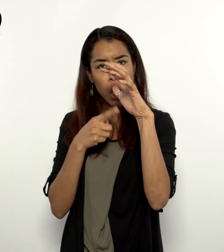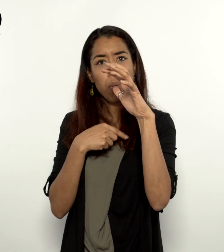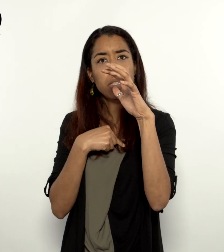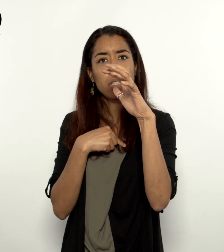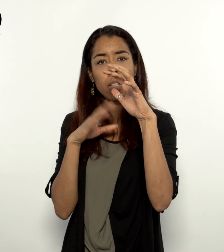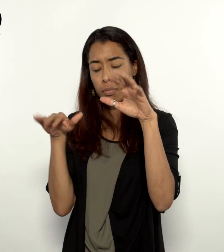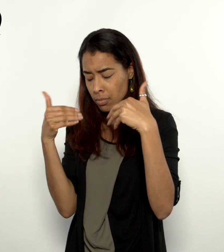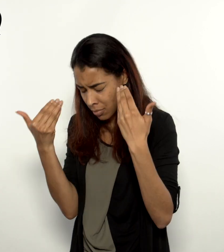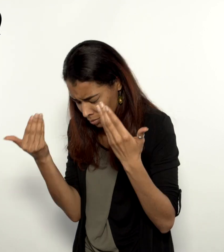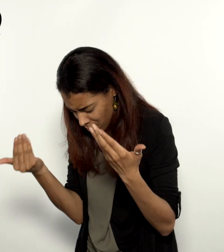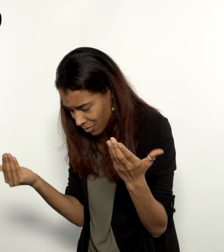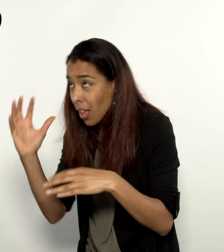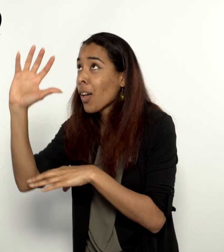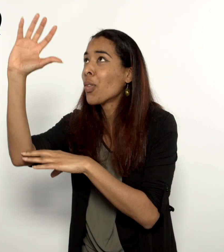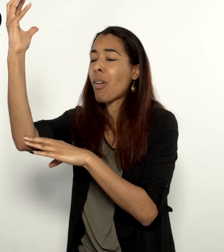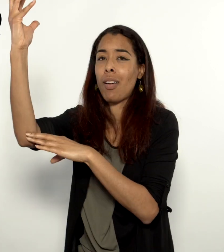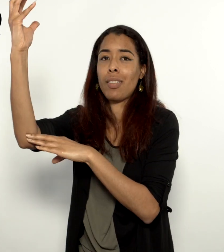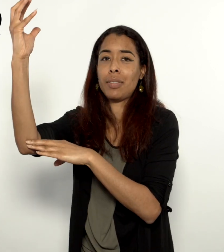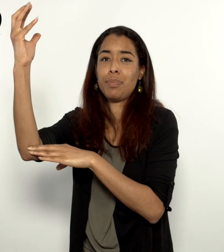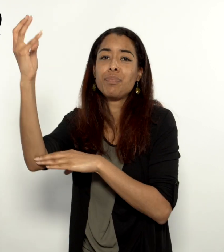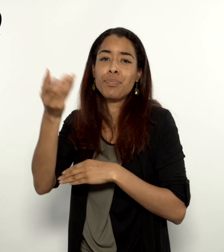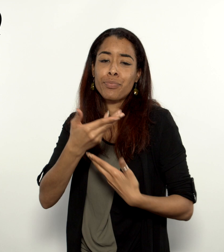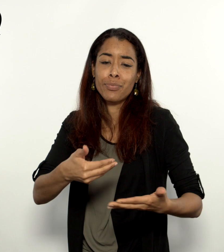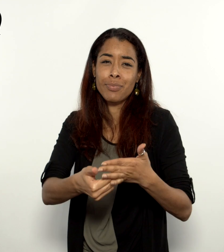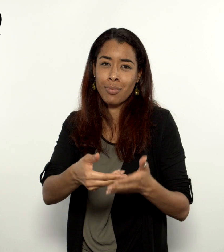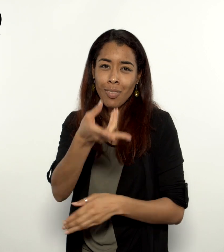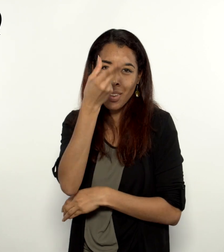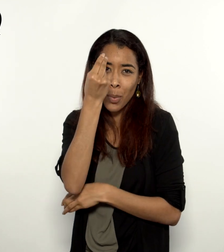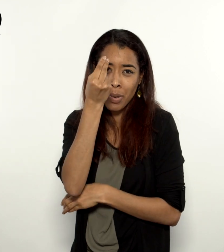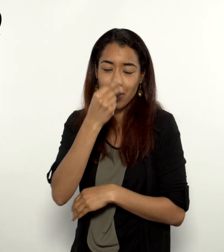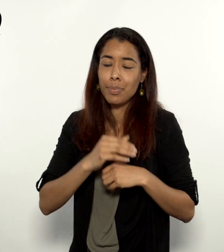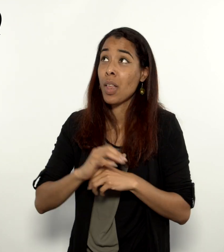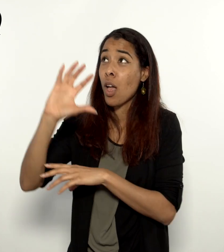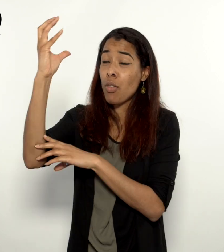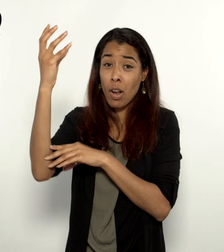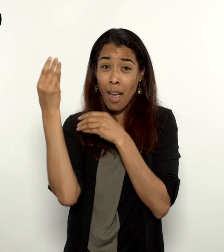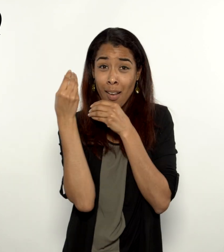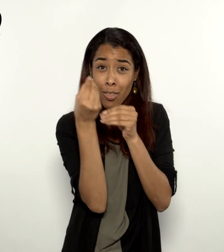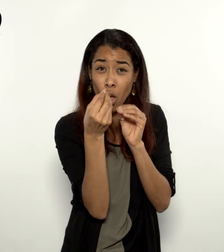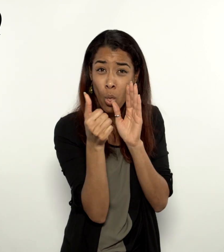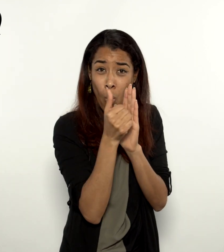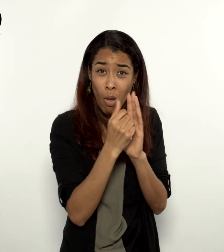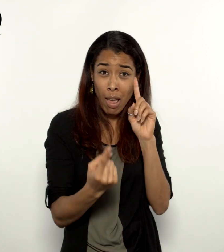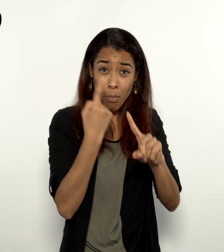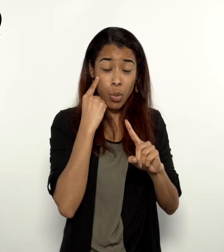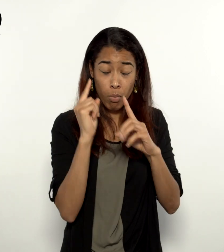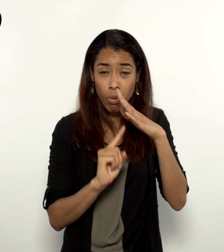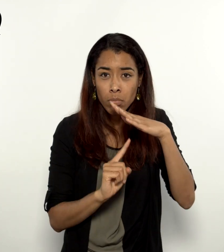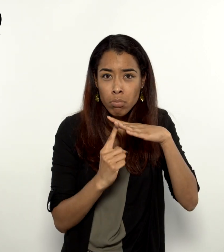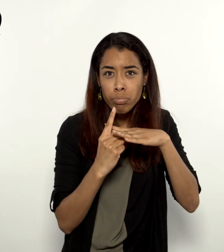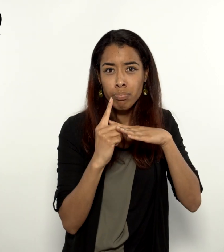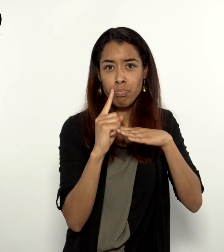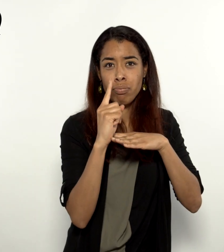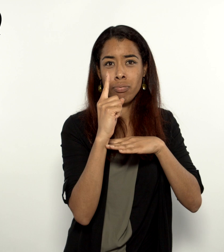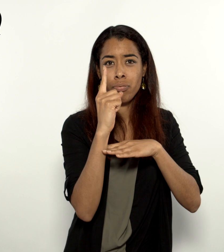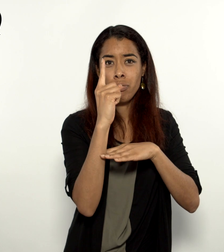donnant l'impression à celle-ci qu'elle s'incline en direction du soleil. Bref, vous l'aurez compris, l'ensoleillement joue un rôle primordial dans la vie